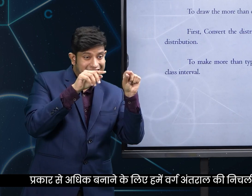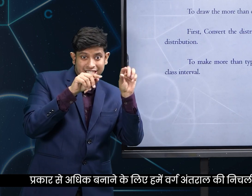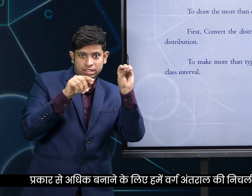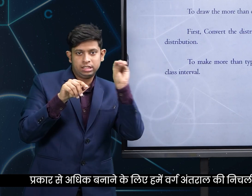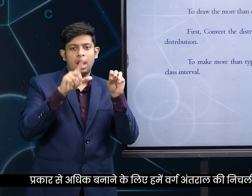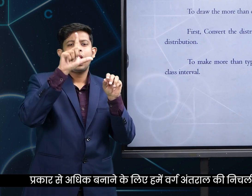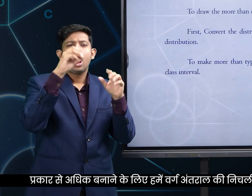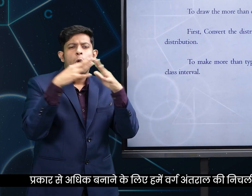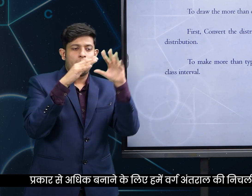है।